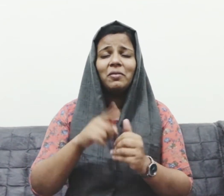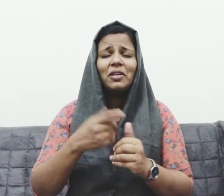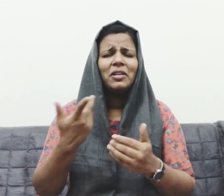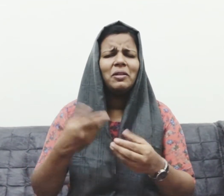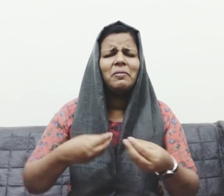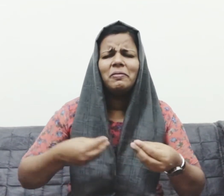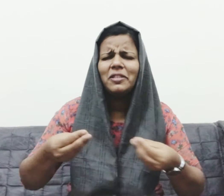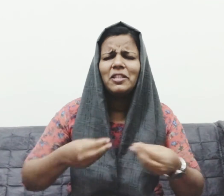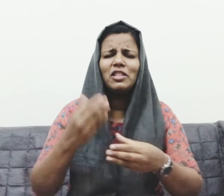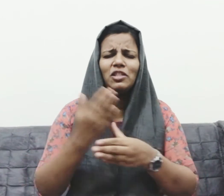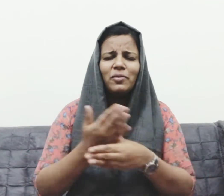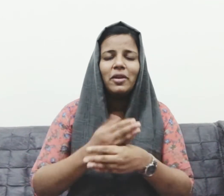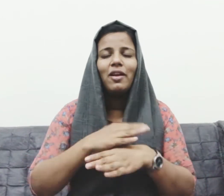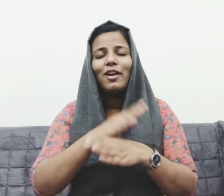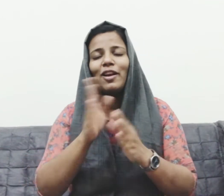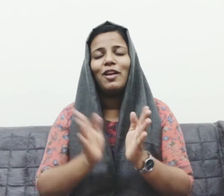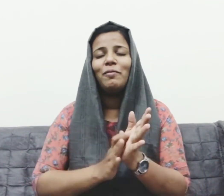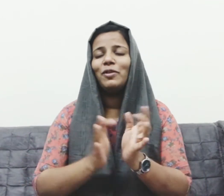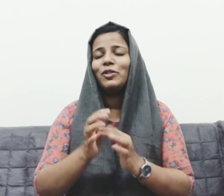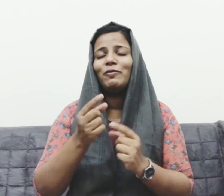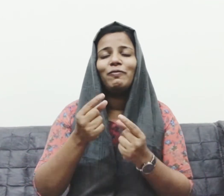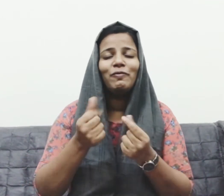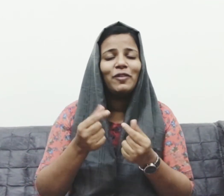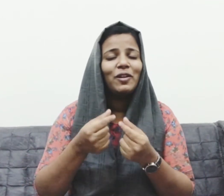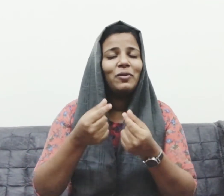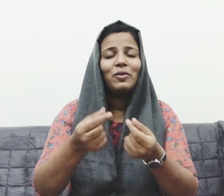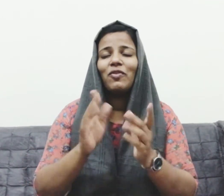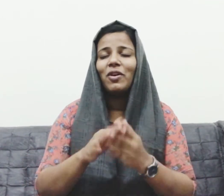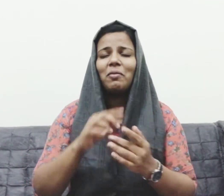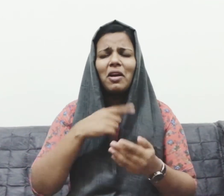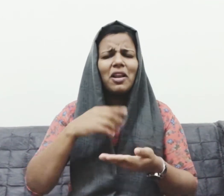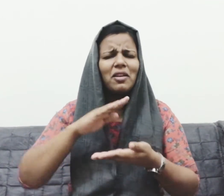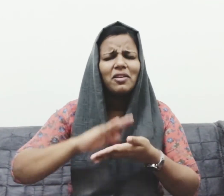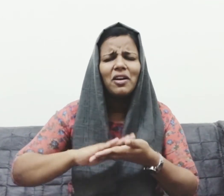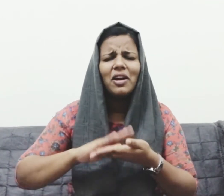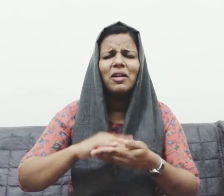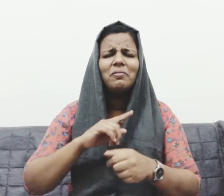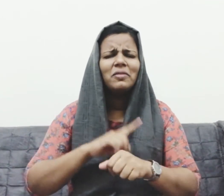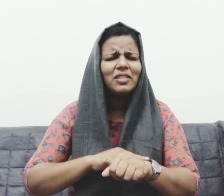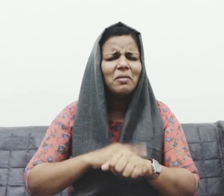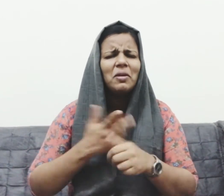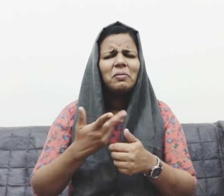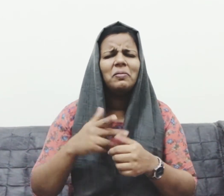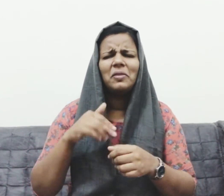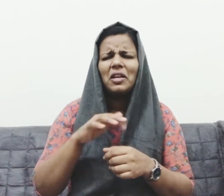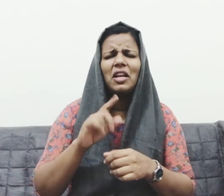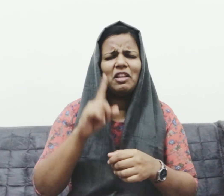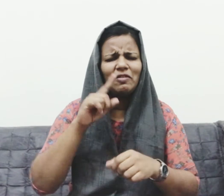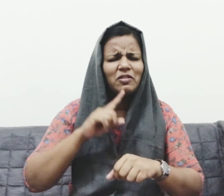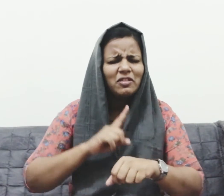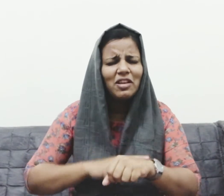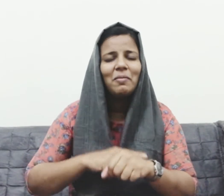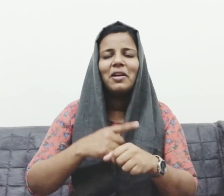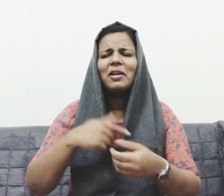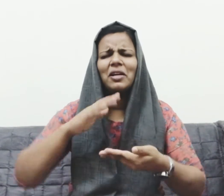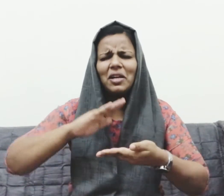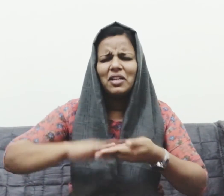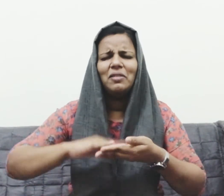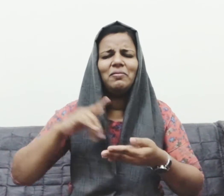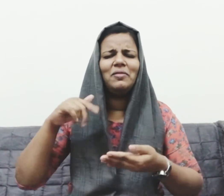ബിസിനസ്, ജോലിസ്ഥലങ്ങളിൽ എല്ലായിടത്തും ദൈവം മാനിക്കുന്നതിനായിട്ട് സ്തോത്രം. കഥ, വിവാഹപ്രായമായ കുഞ്ഞുങ്ങൾക്ക് വേണ്ടി പ്രാർത്ഥിക്കുന്നു. തക്ക സമയത്ത് അവർ വിവാഹം നടക്കുവാൻ കർത്താവെ